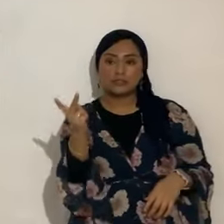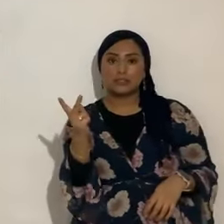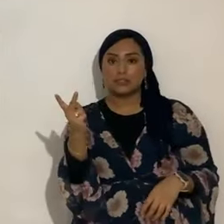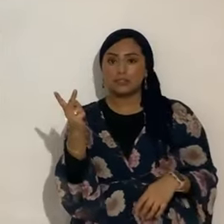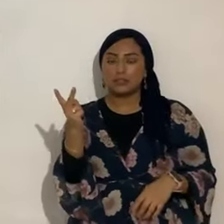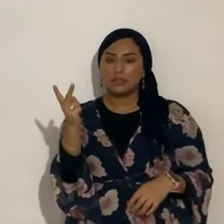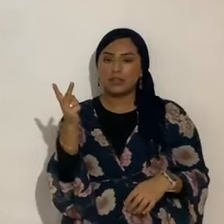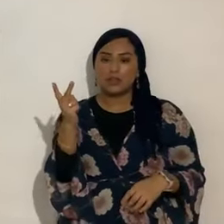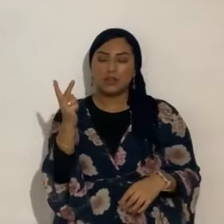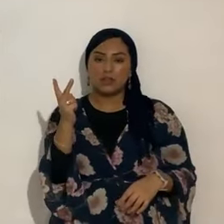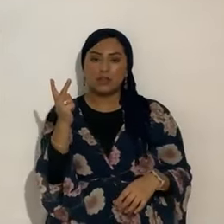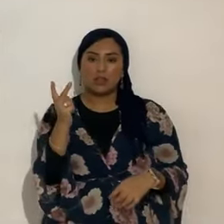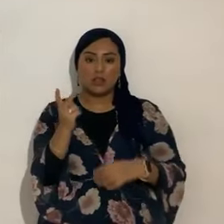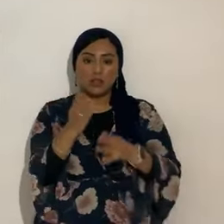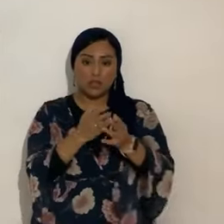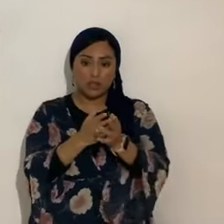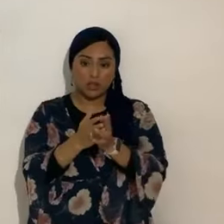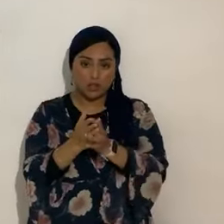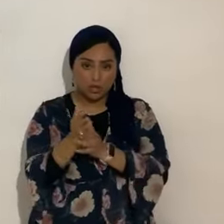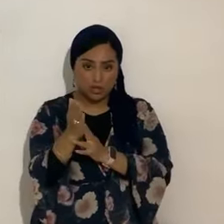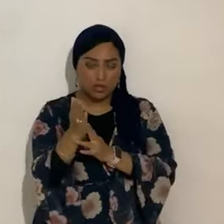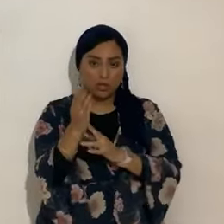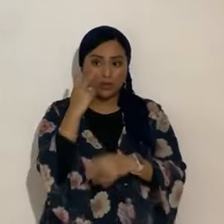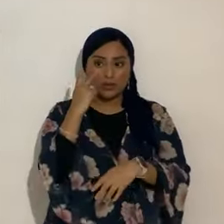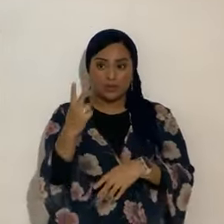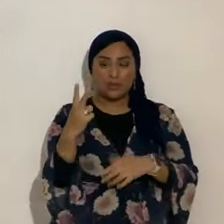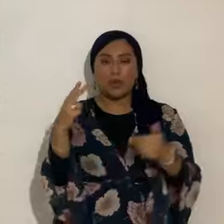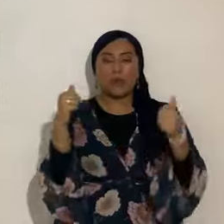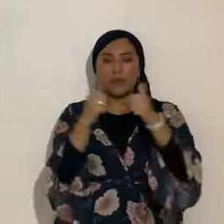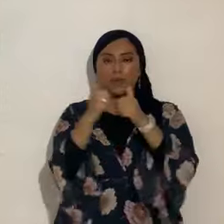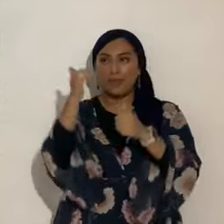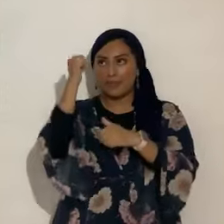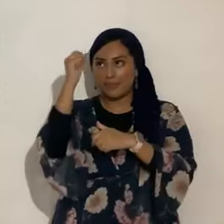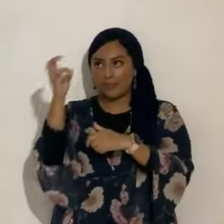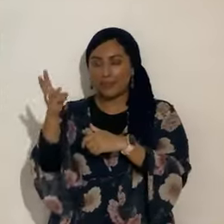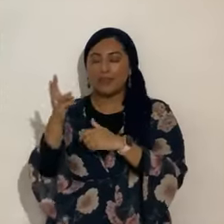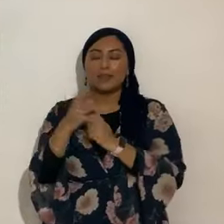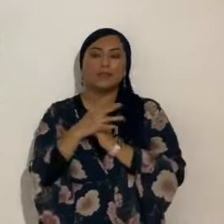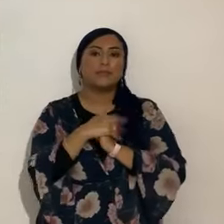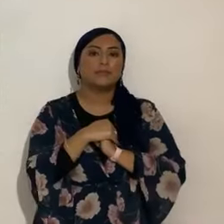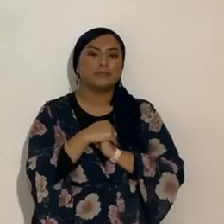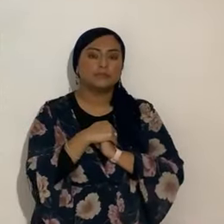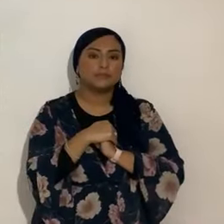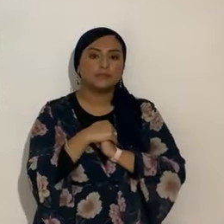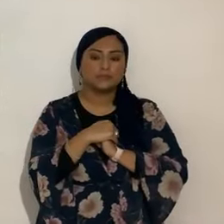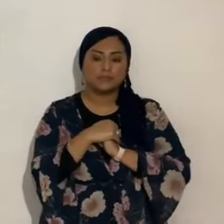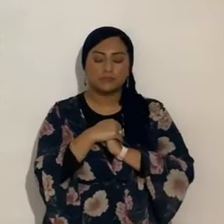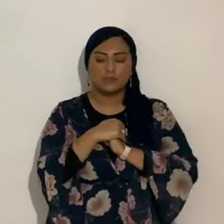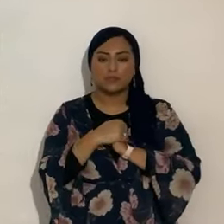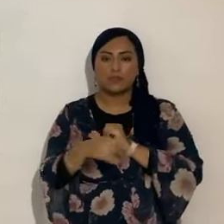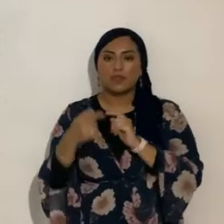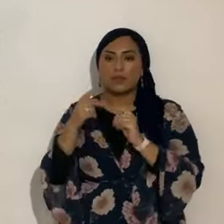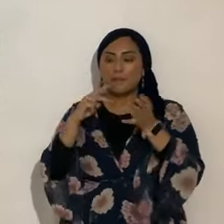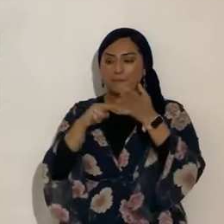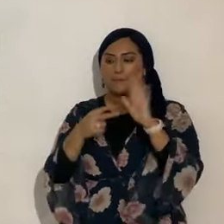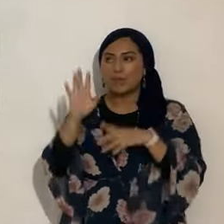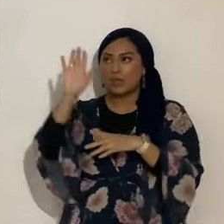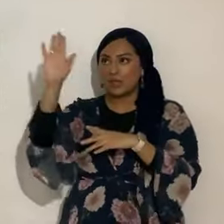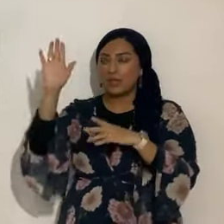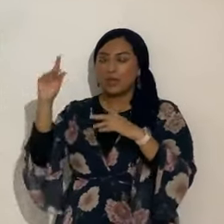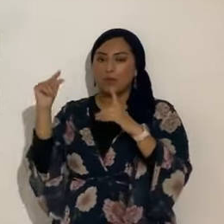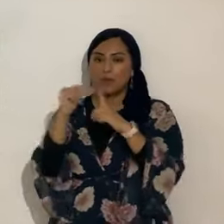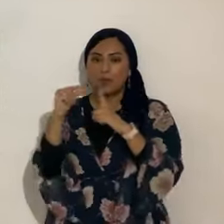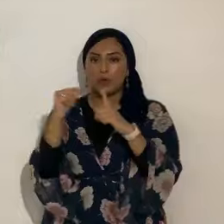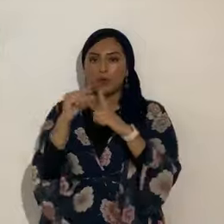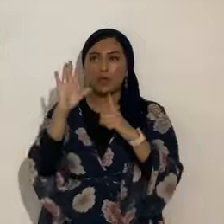la redundancia, a través de la visión de Yahshua HaMashiach. Es decir, de sus palabras, de